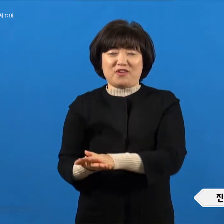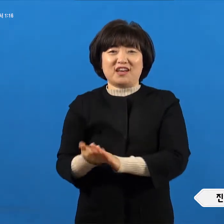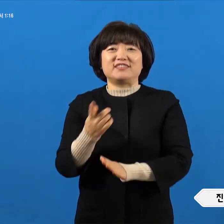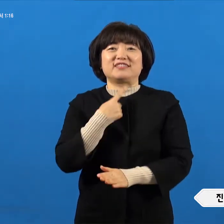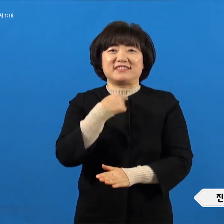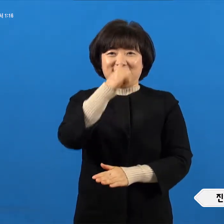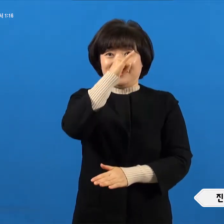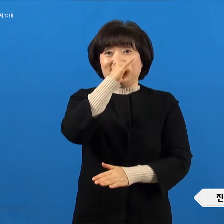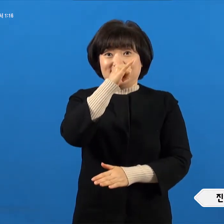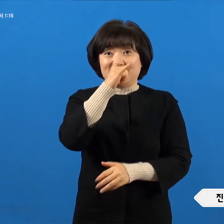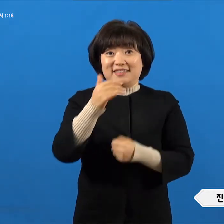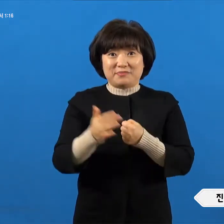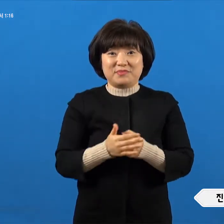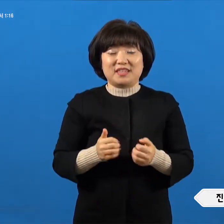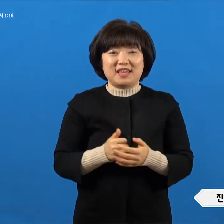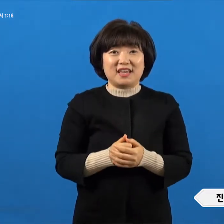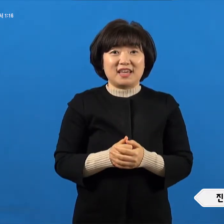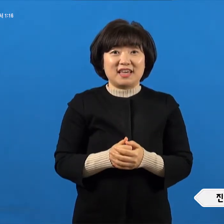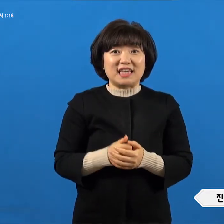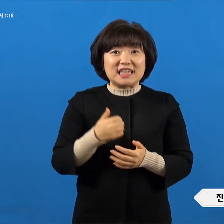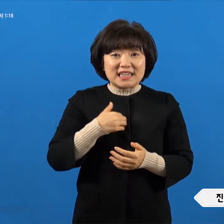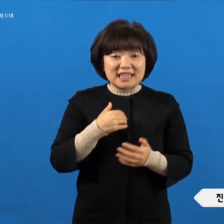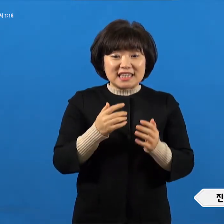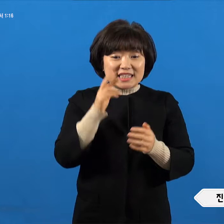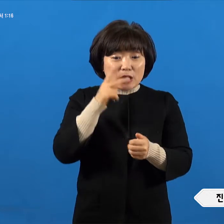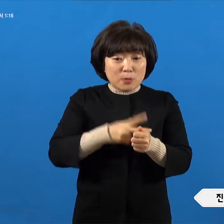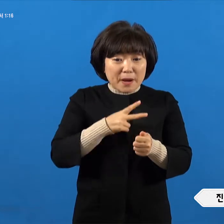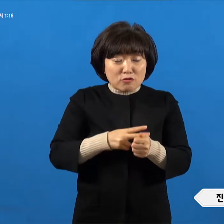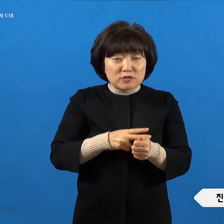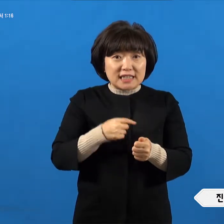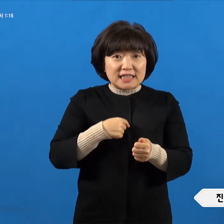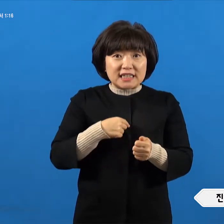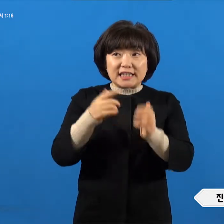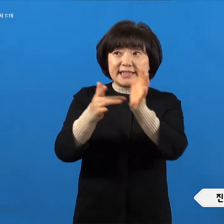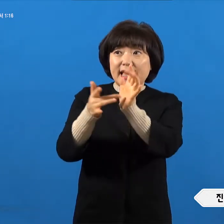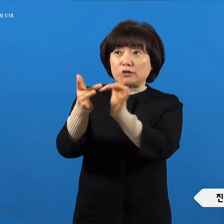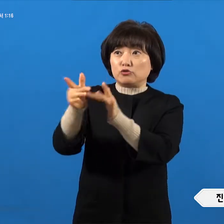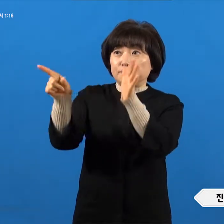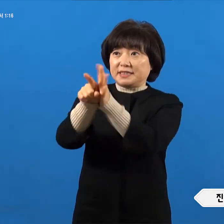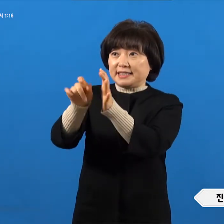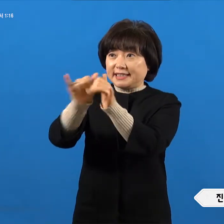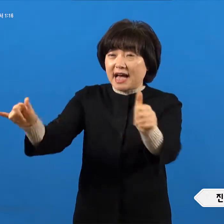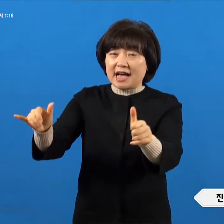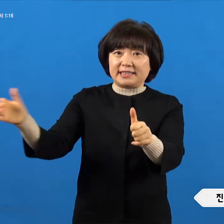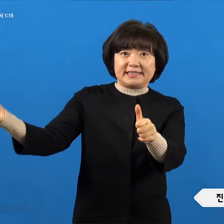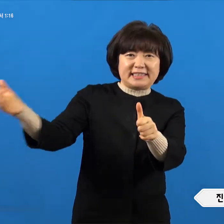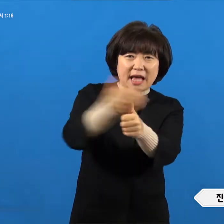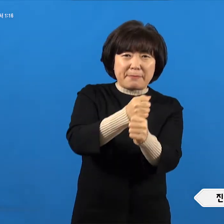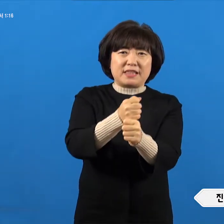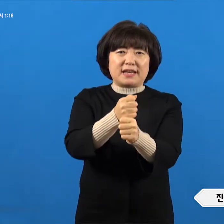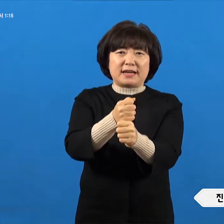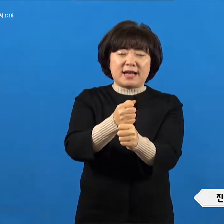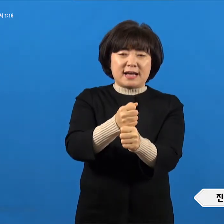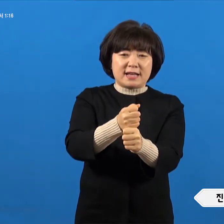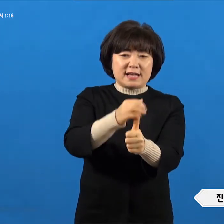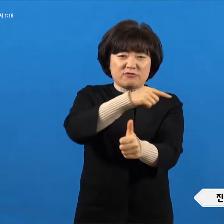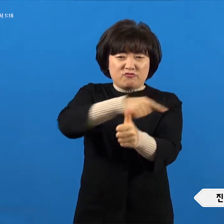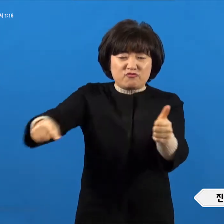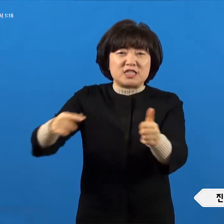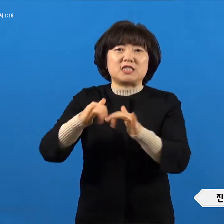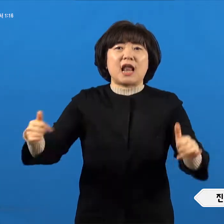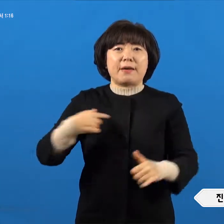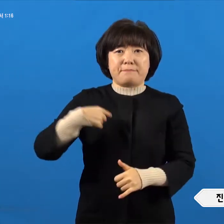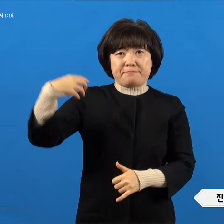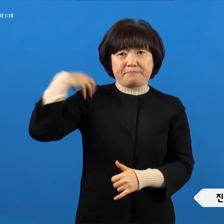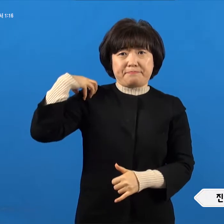변했기 때문입니다. 그는 예수 그를 믿는 자들을 잡아다가 정말 생명을 잃게 하는